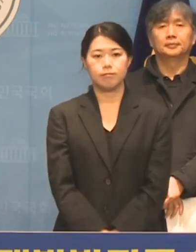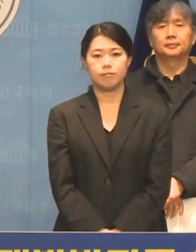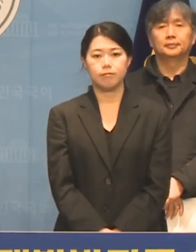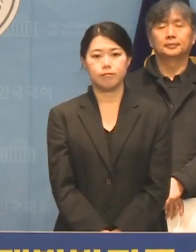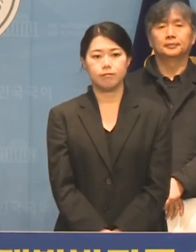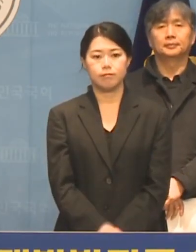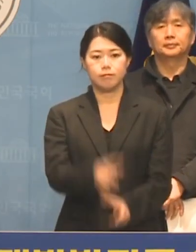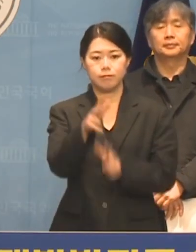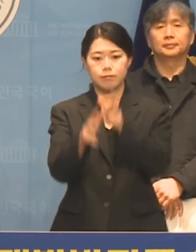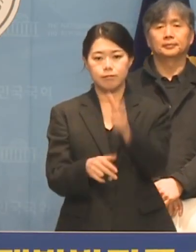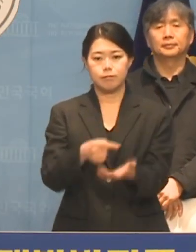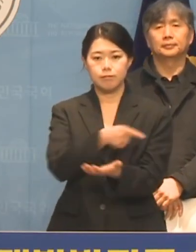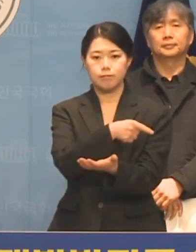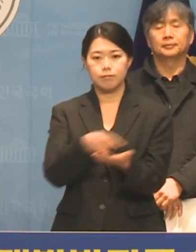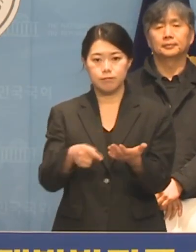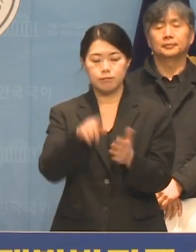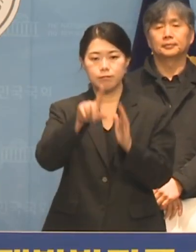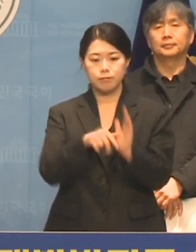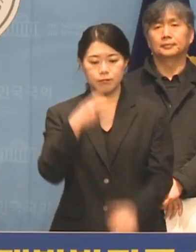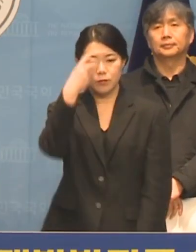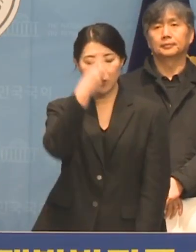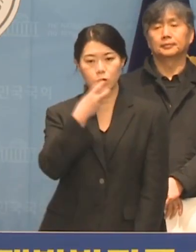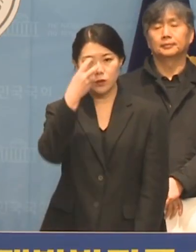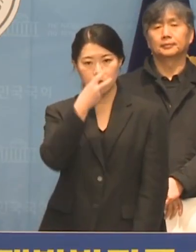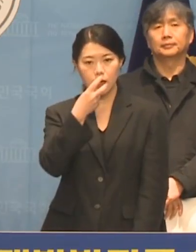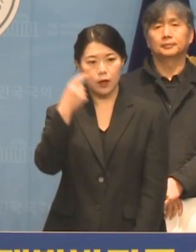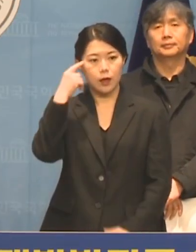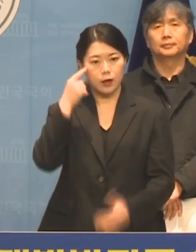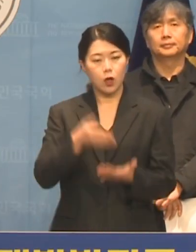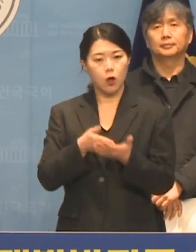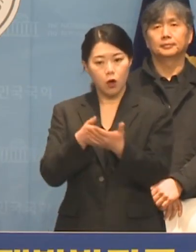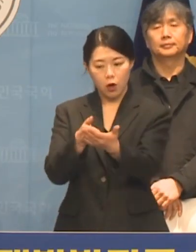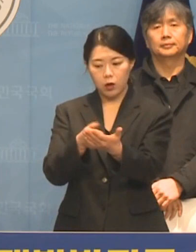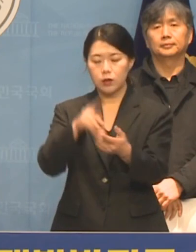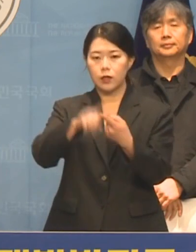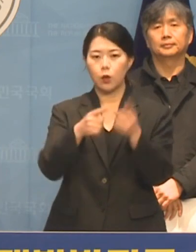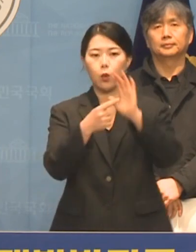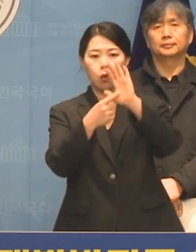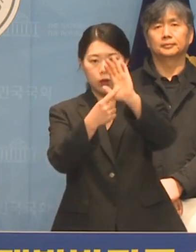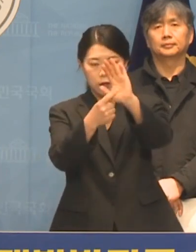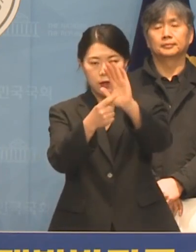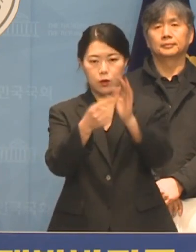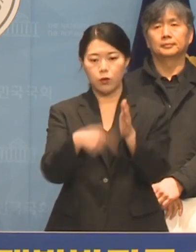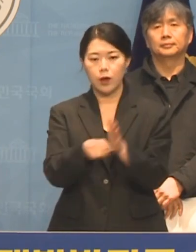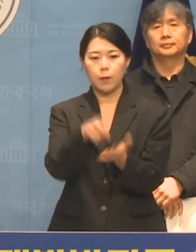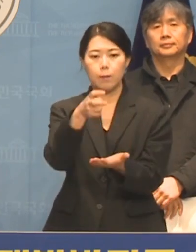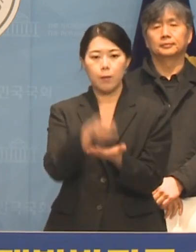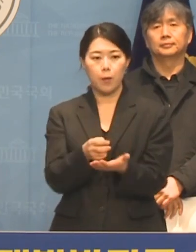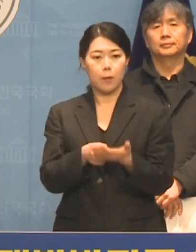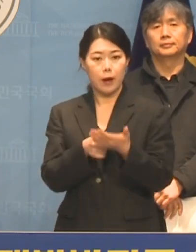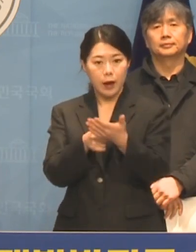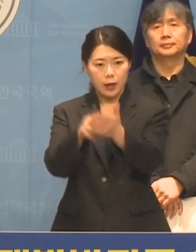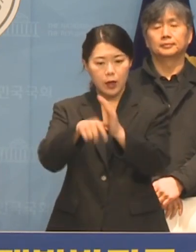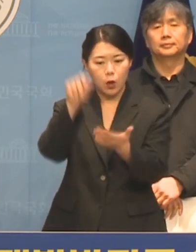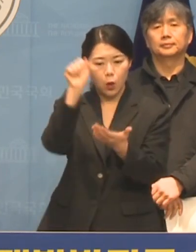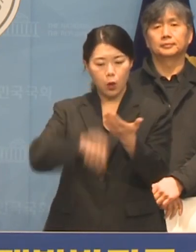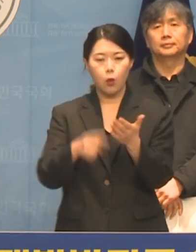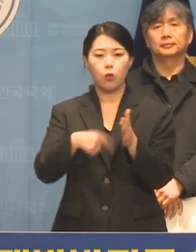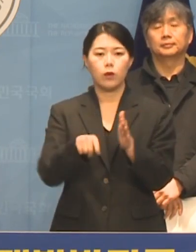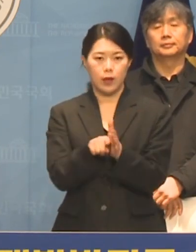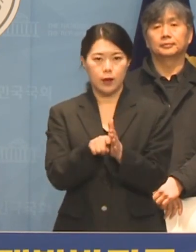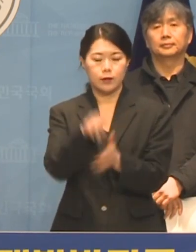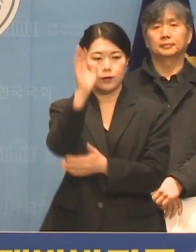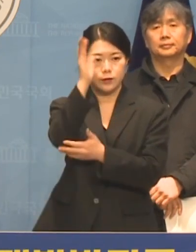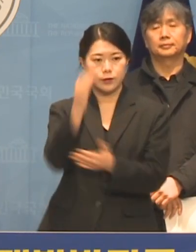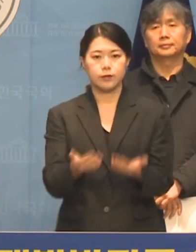소위 재조사 의견서 공개하라는 법안 발의 통과 촉구 기자회견입니다.